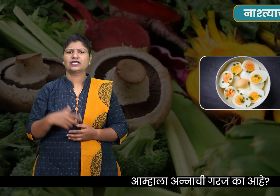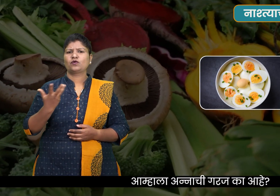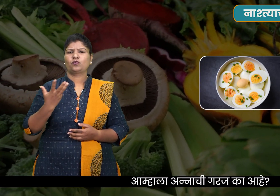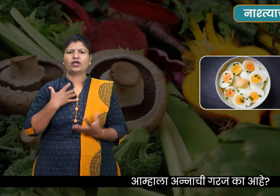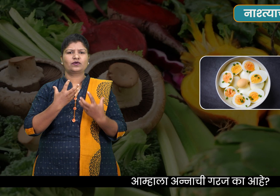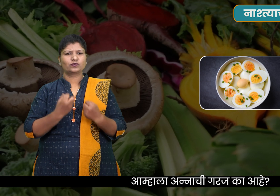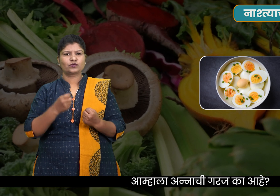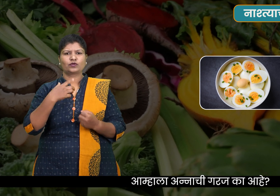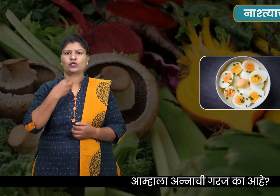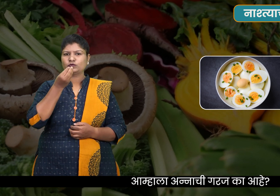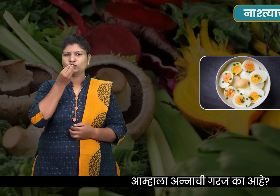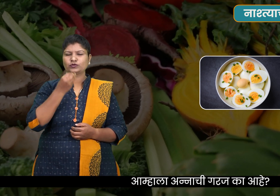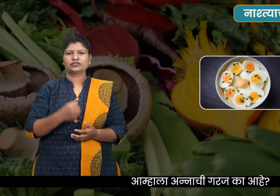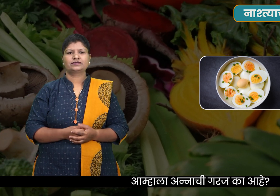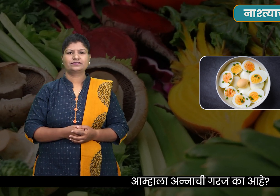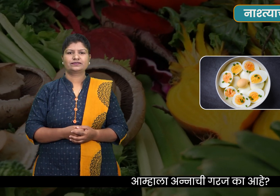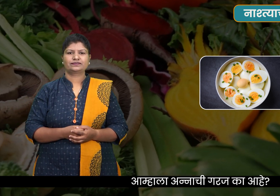आम्हाला अन्नाची गरज का आहे?